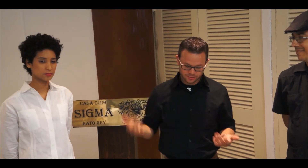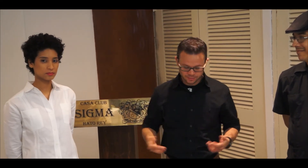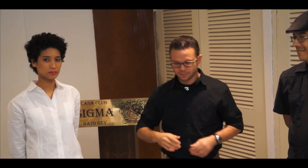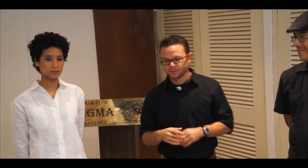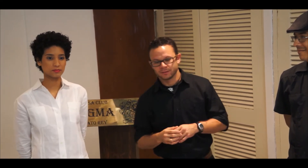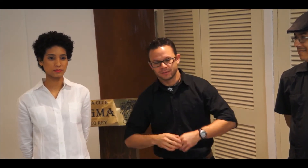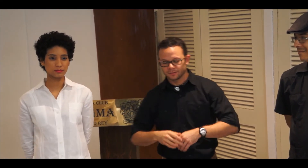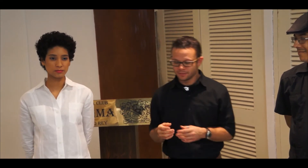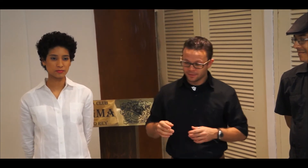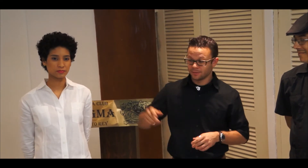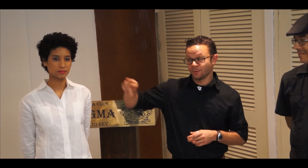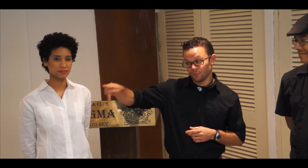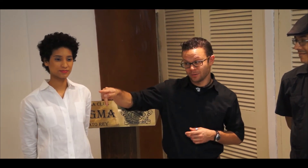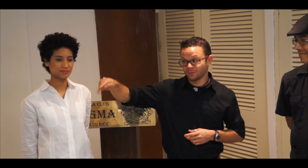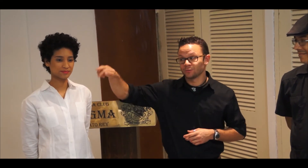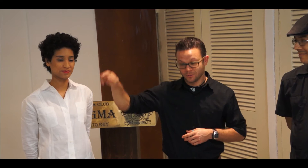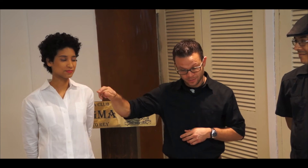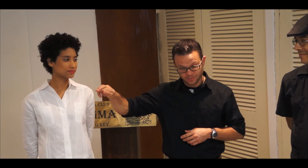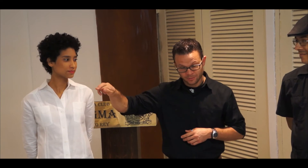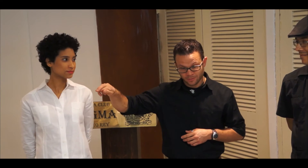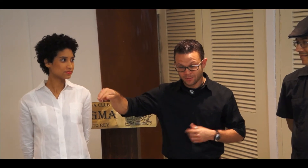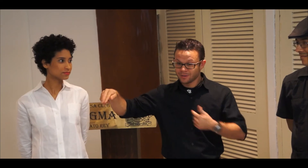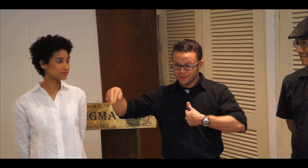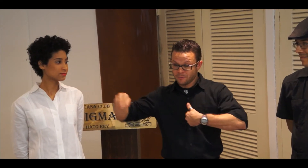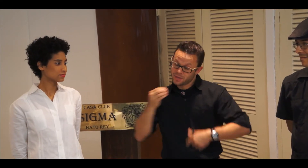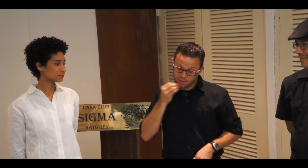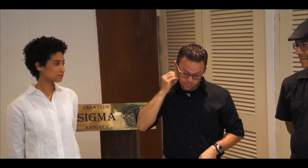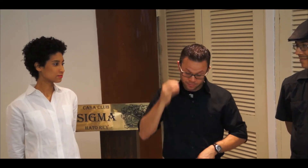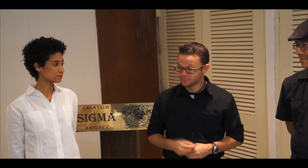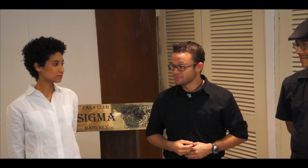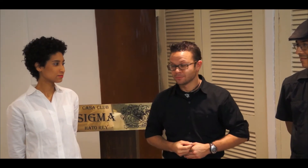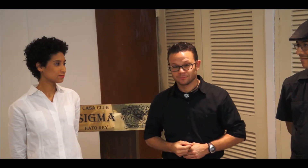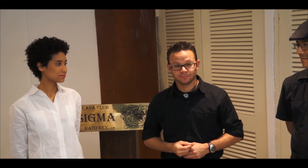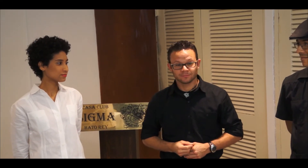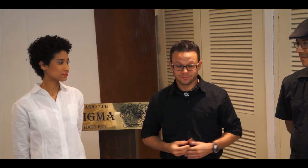Es porque el café de Puerto Rico es de mi patria